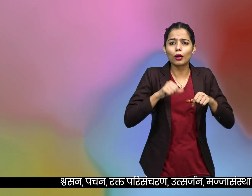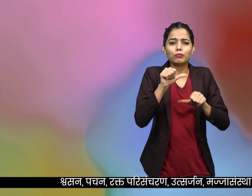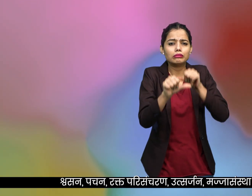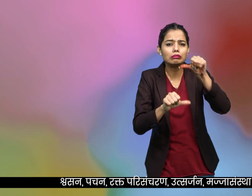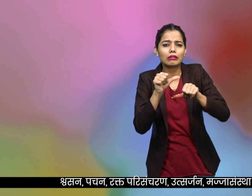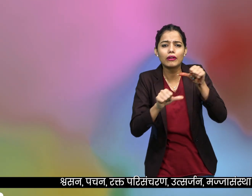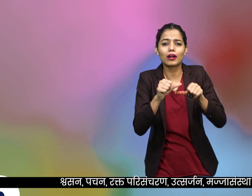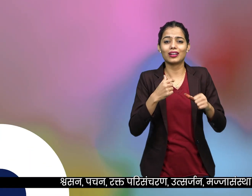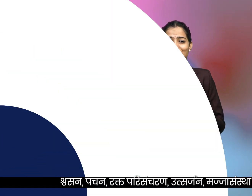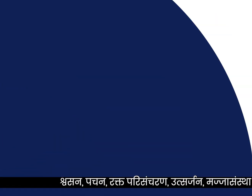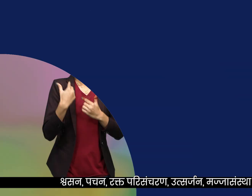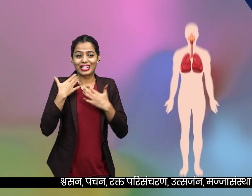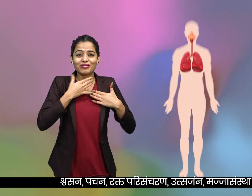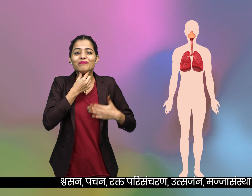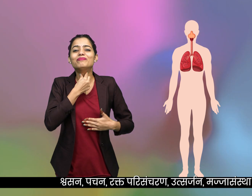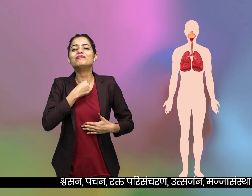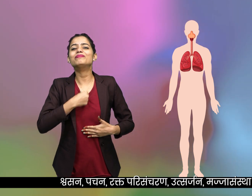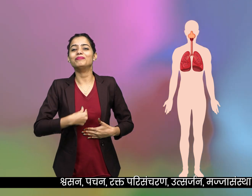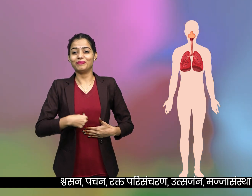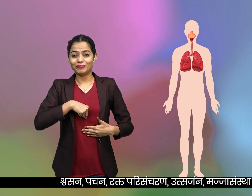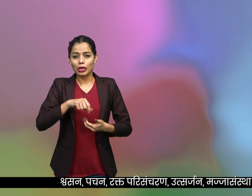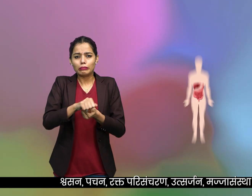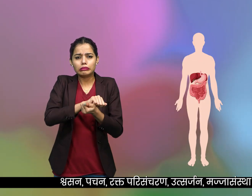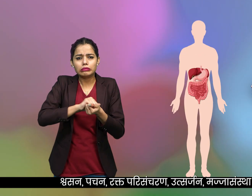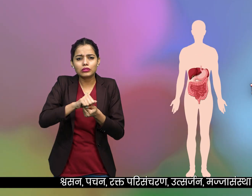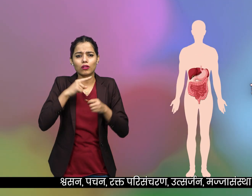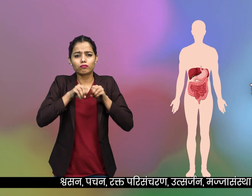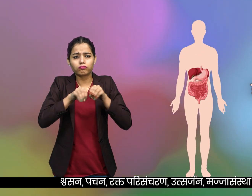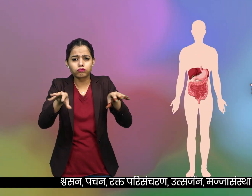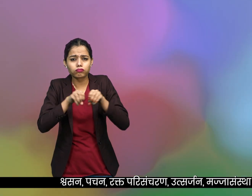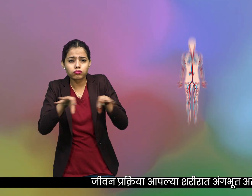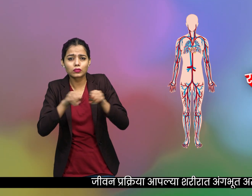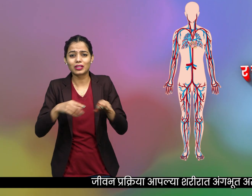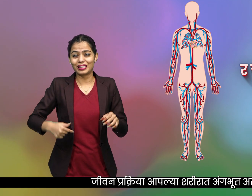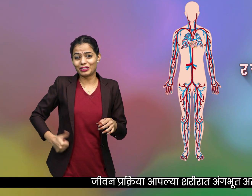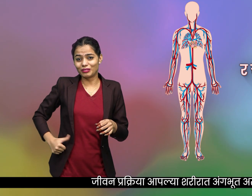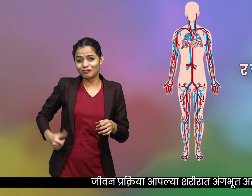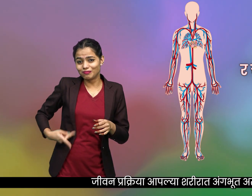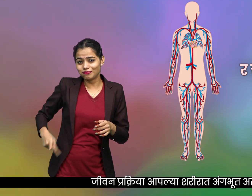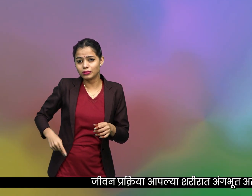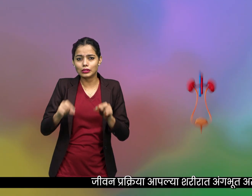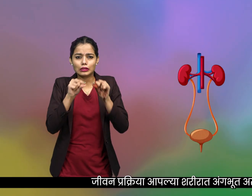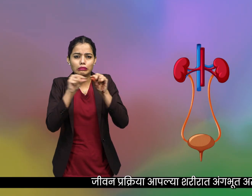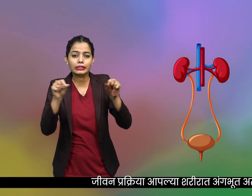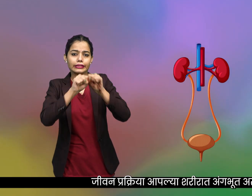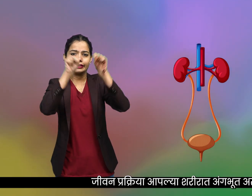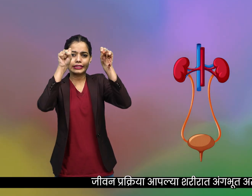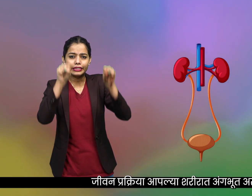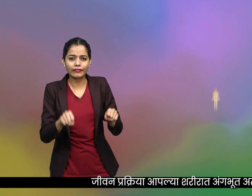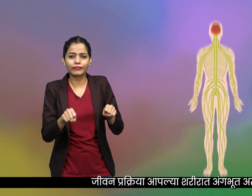श्वसन, पचन, रक्त परिसंचरण, उत्सर्जन, मज्जासंस्था इत्यादी विविध जीवन प्रक्रिया आपल्या शरीरात अंगभूत